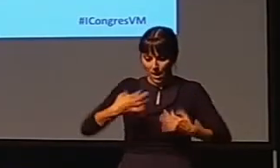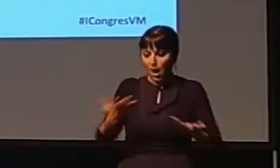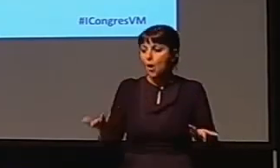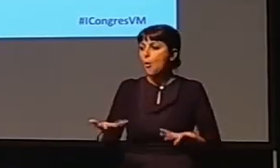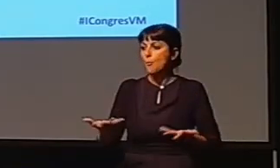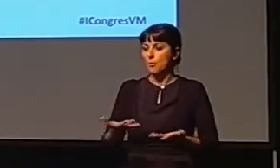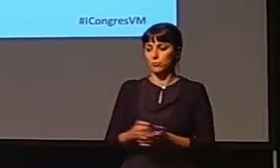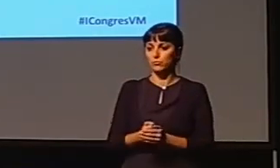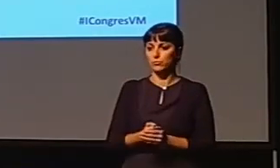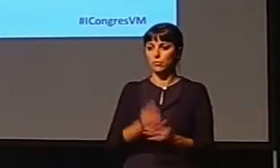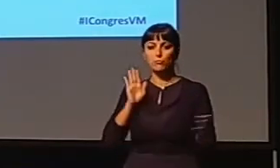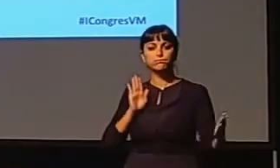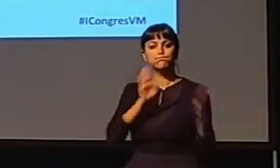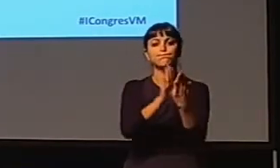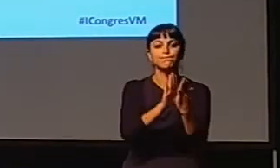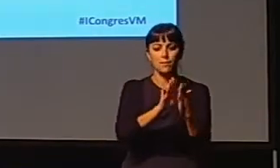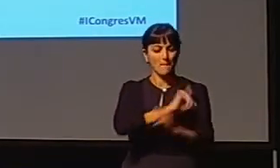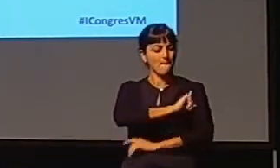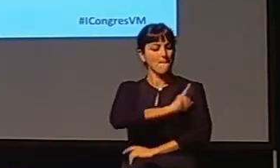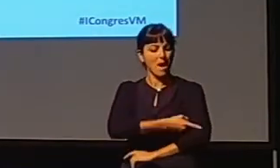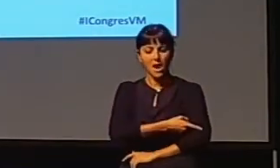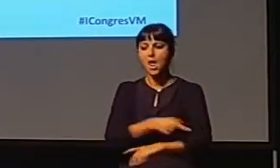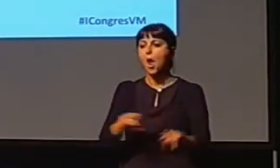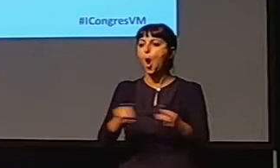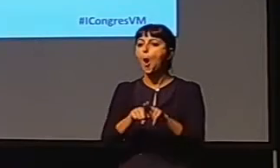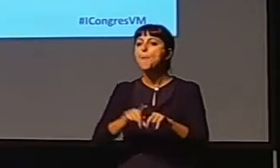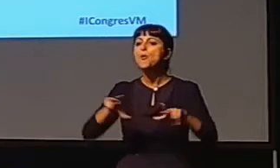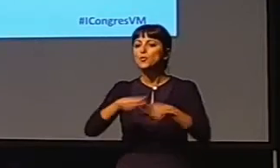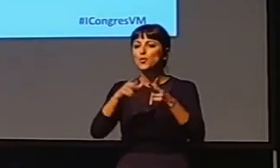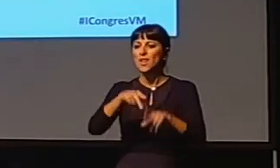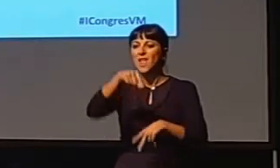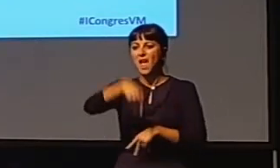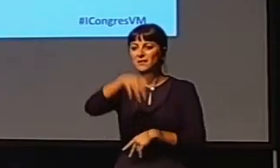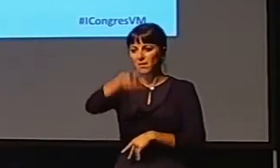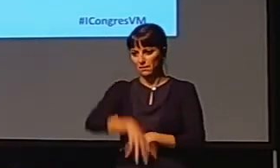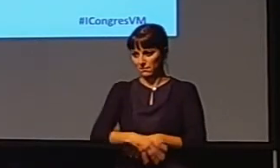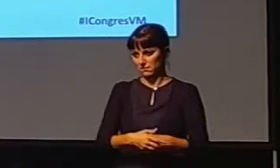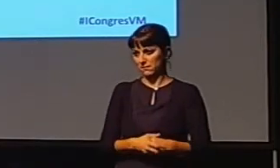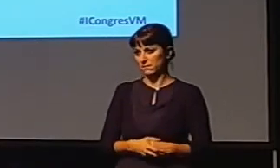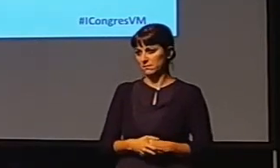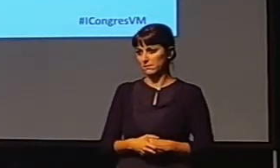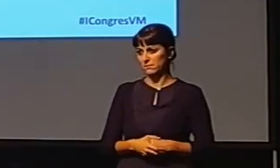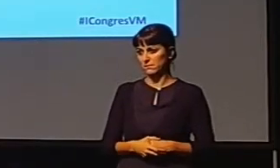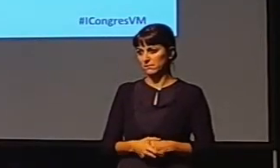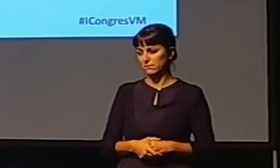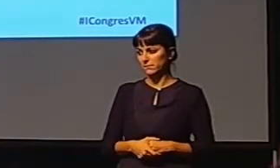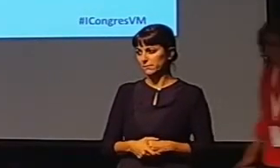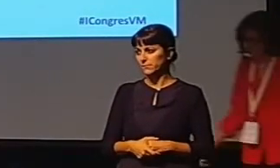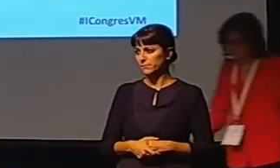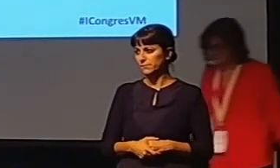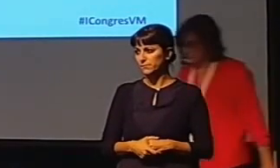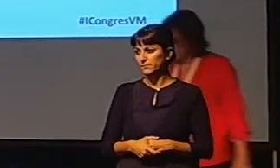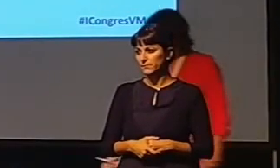crec que té que ser valent. Valent com la societat catalana.